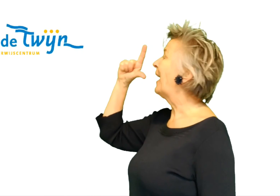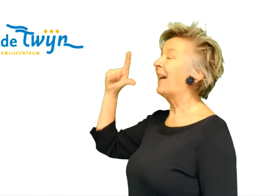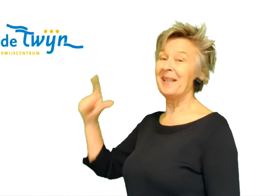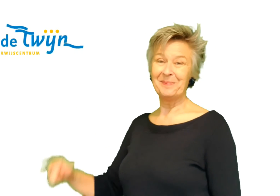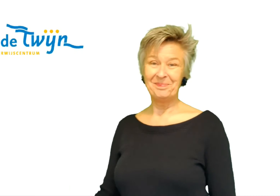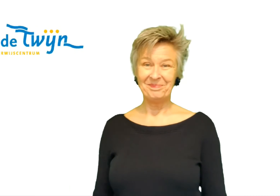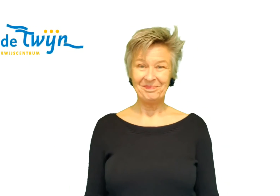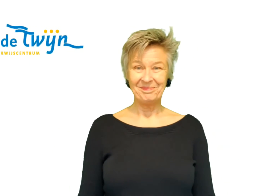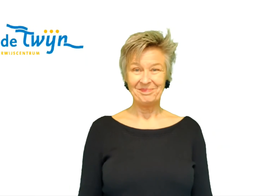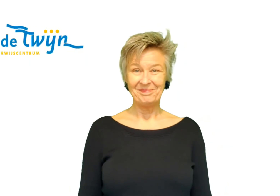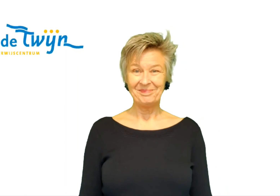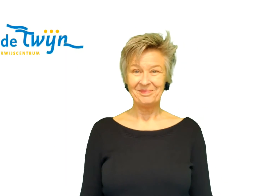Limonade.